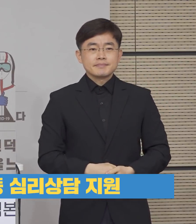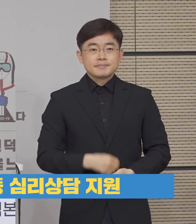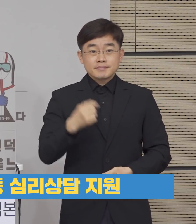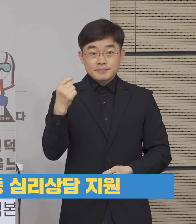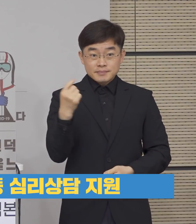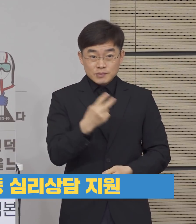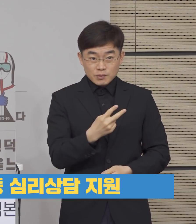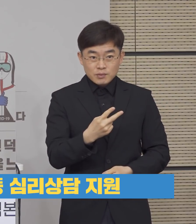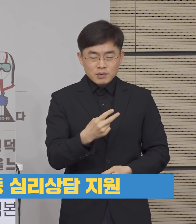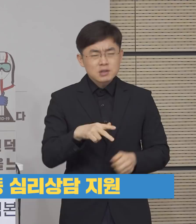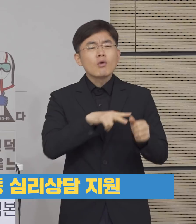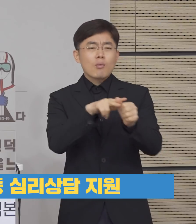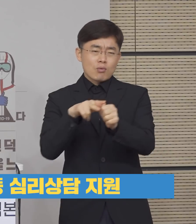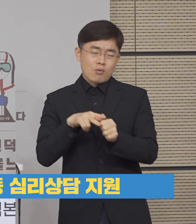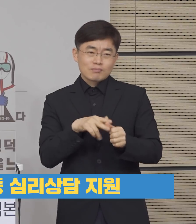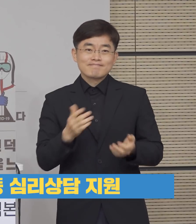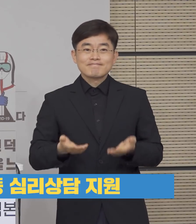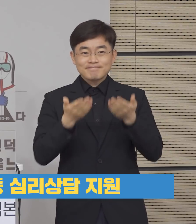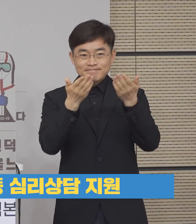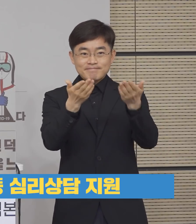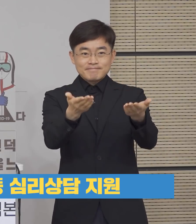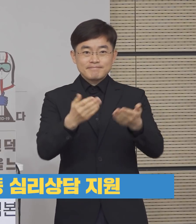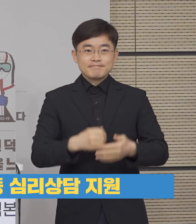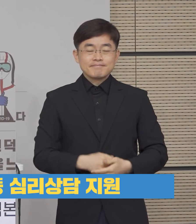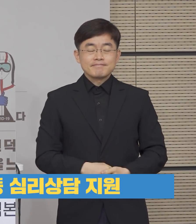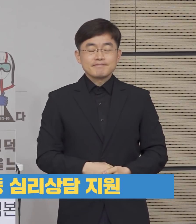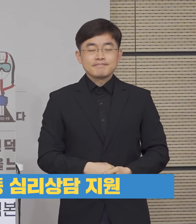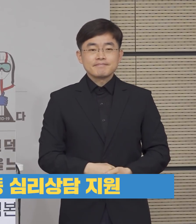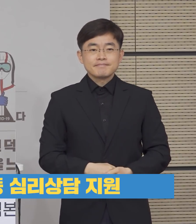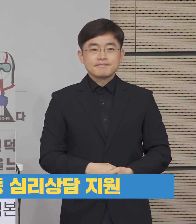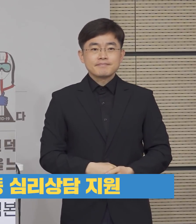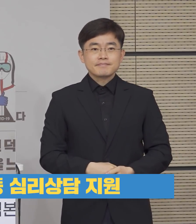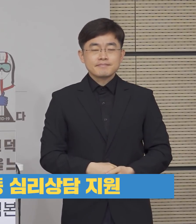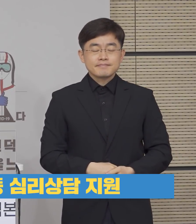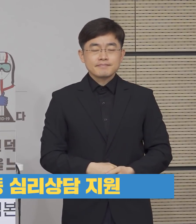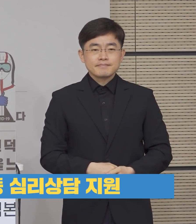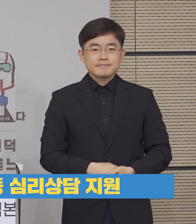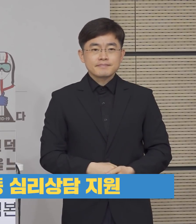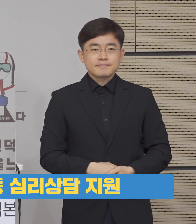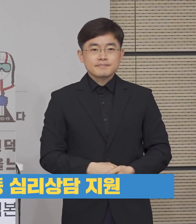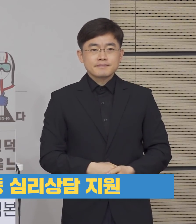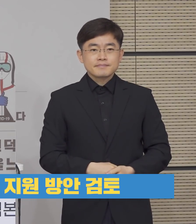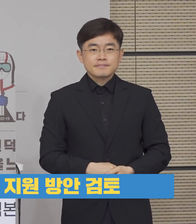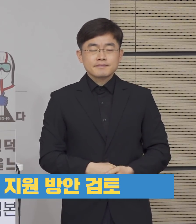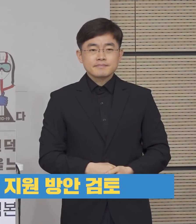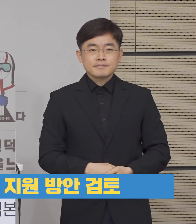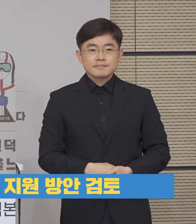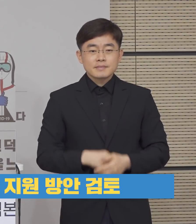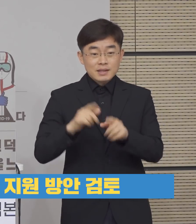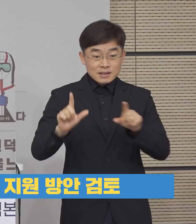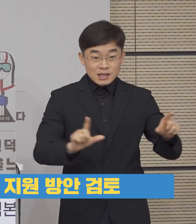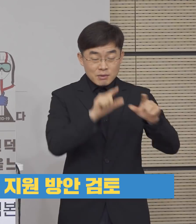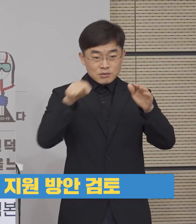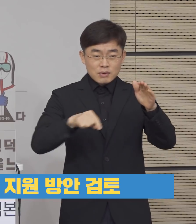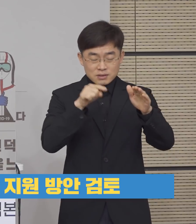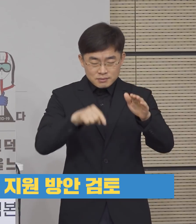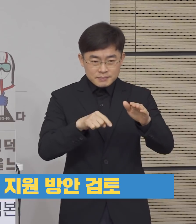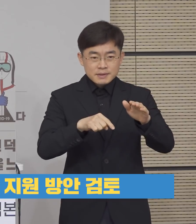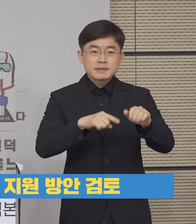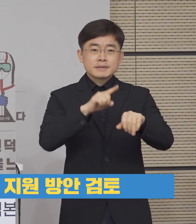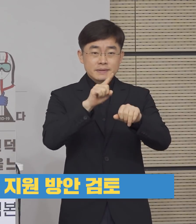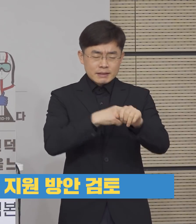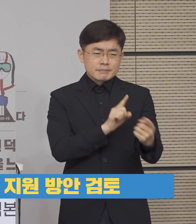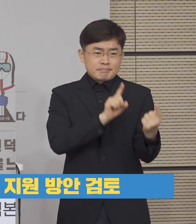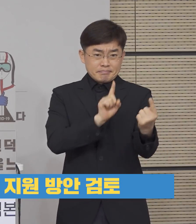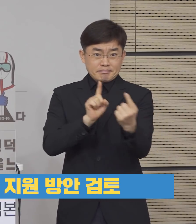상담이 이루어지고 있습니다. 또한 관련한 정보 제공이 현재 되고 있는 상황입니다. 이러한 생활